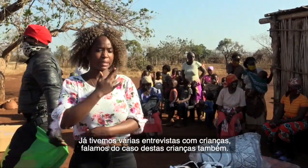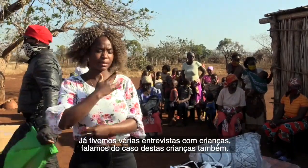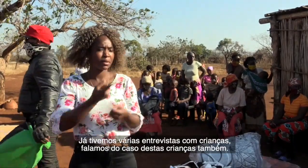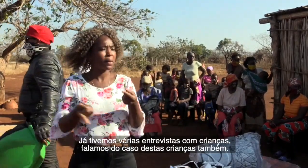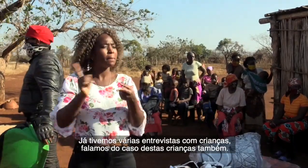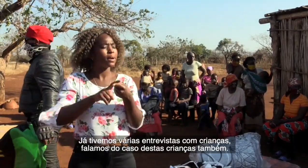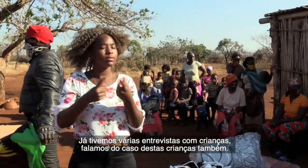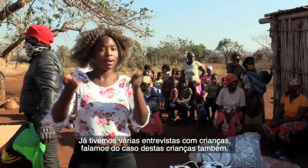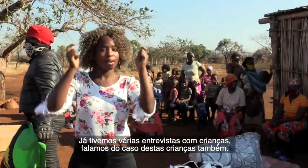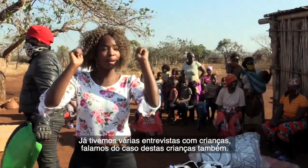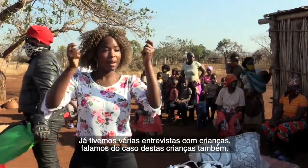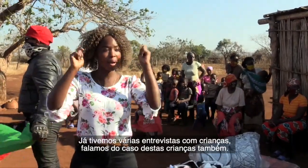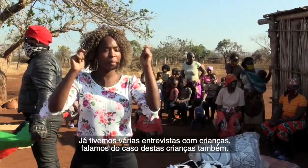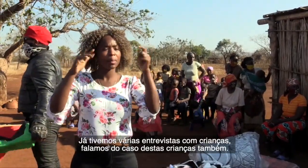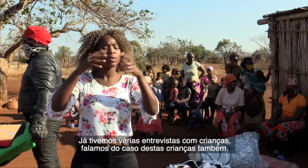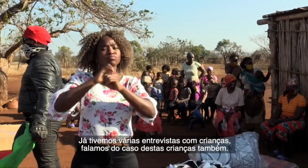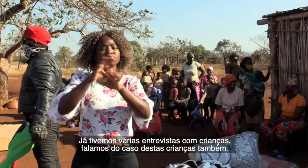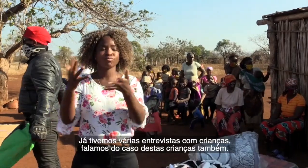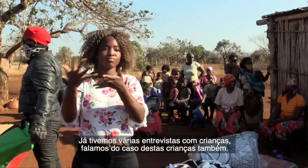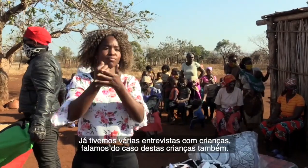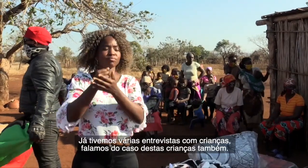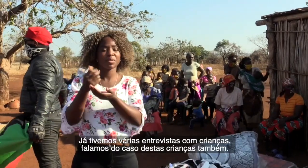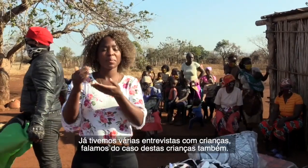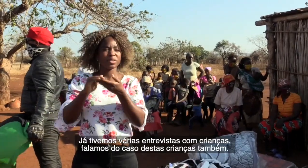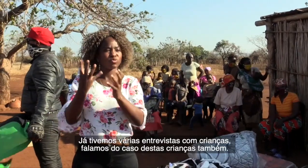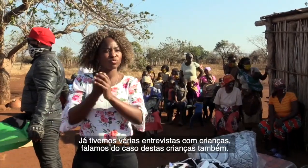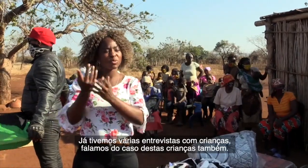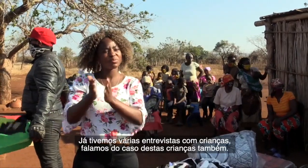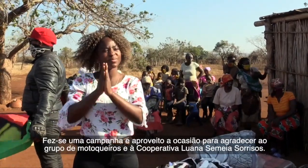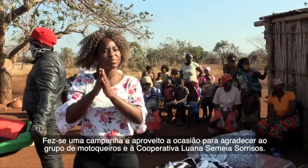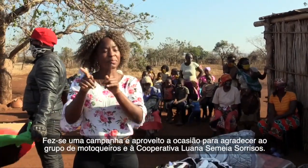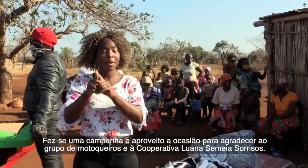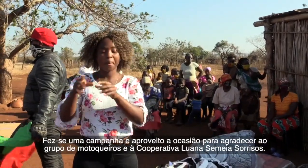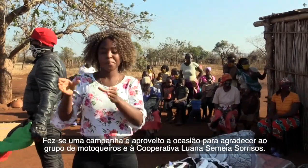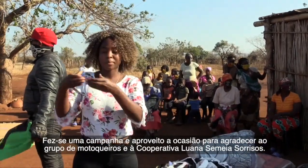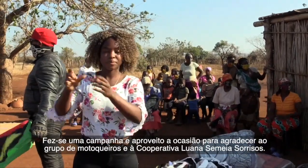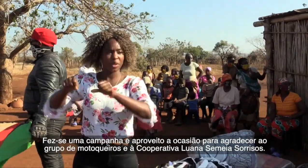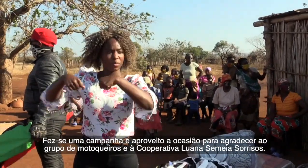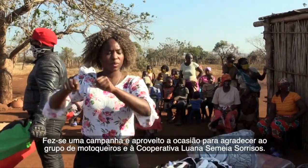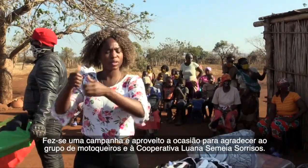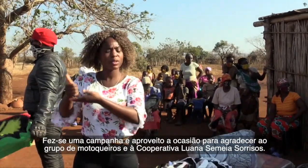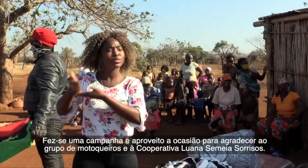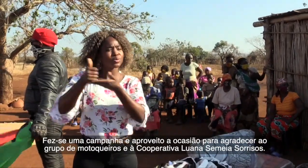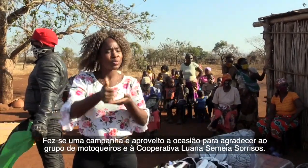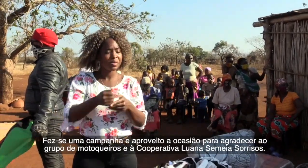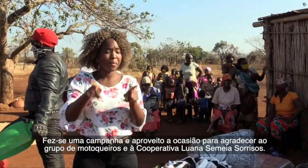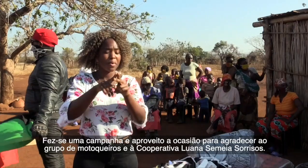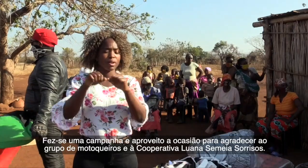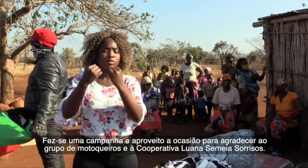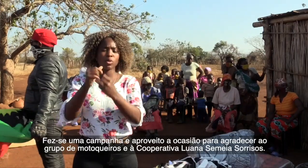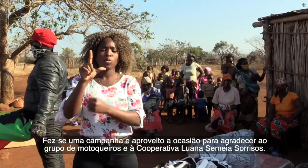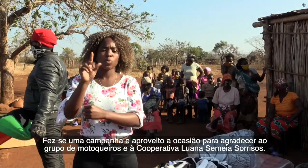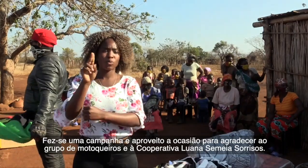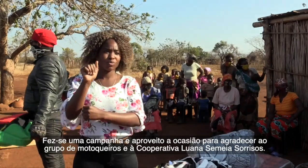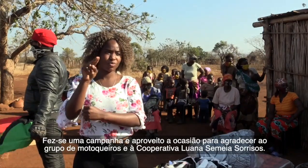e que aqui temos a senhora que tem 5 filhos, mas com 2 crianças com deficiência, fez-se cá uma campanha. E agradecer muito ao